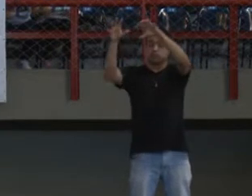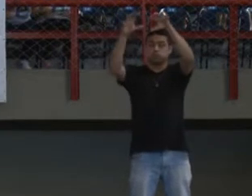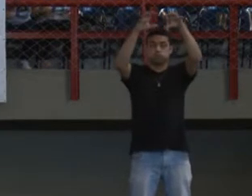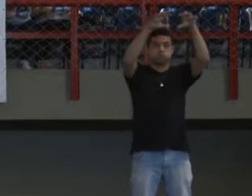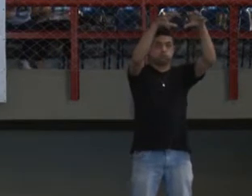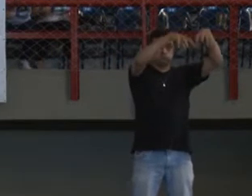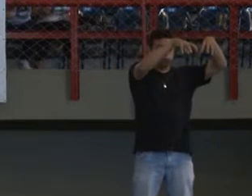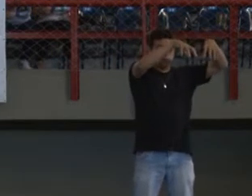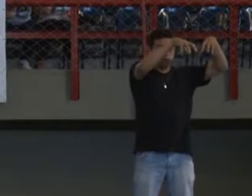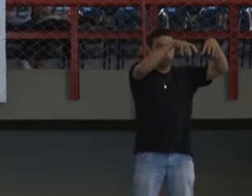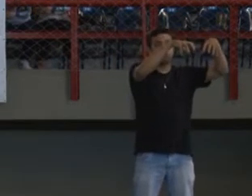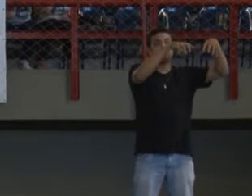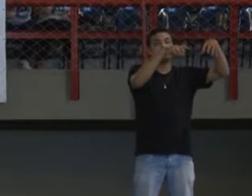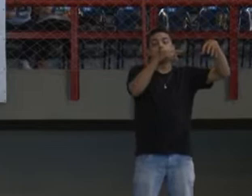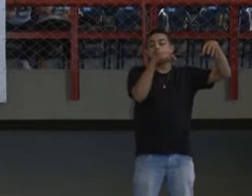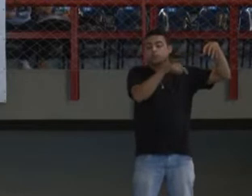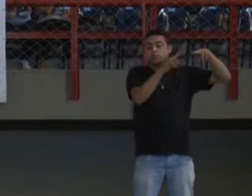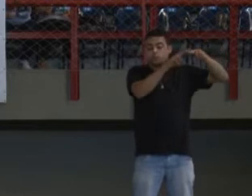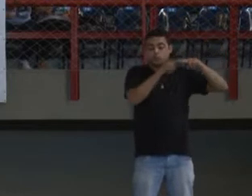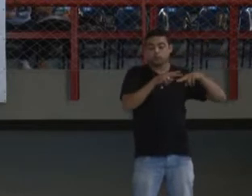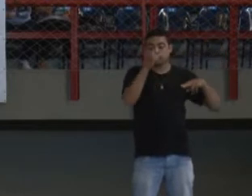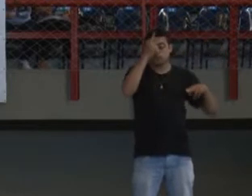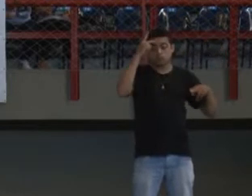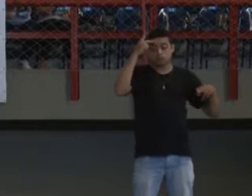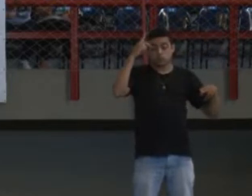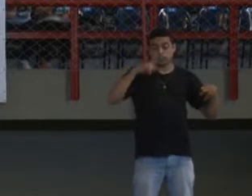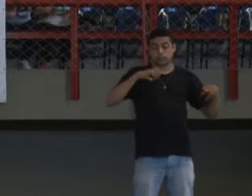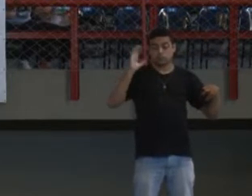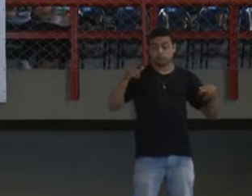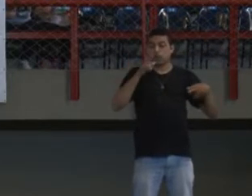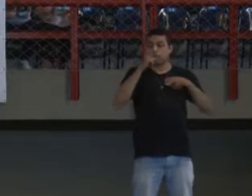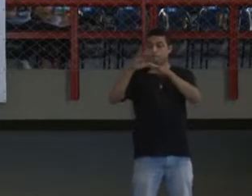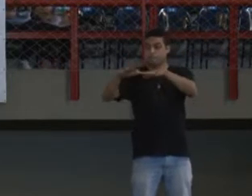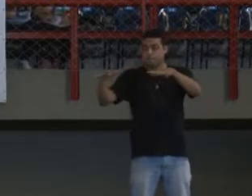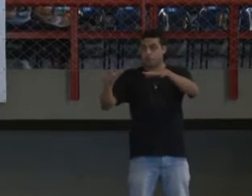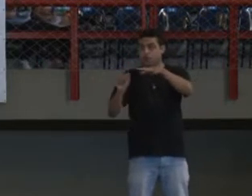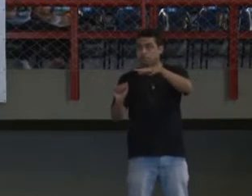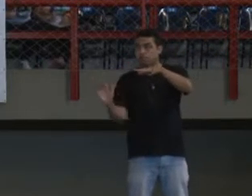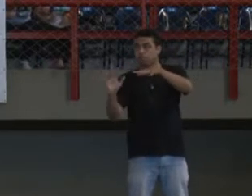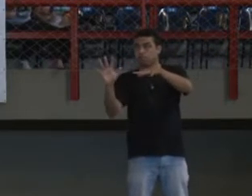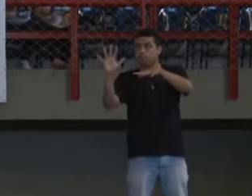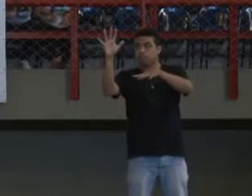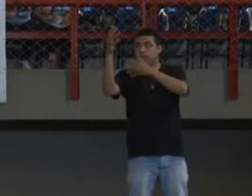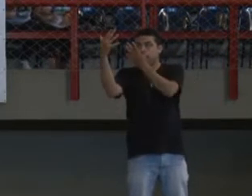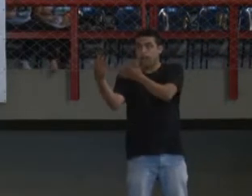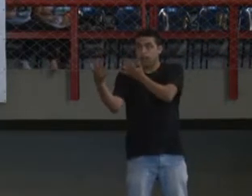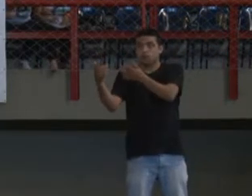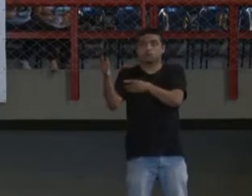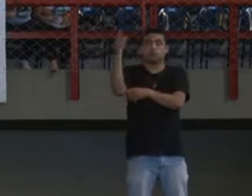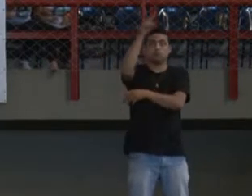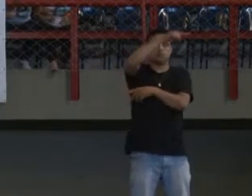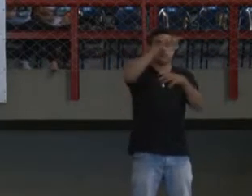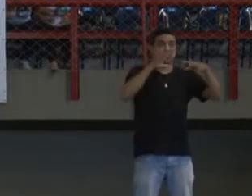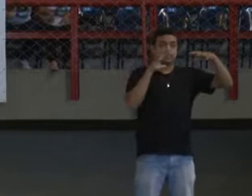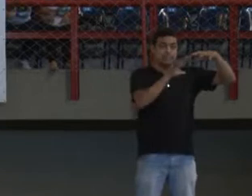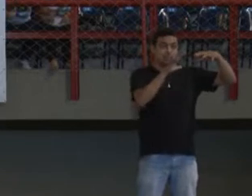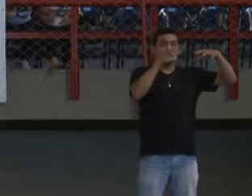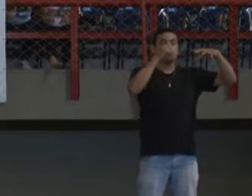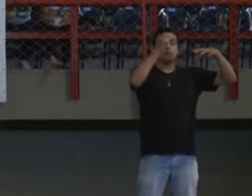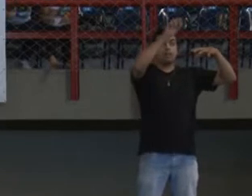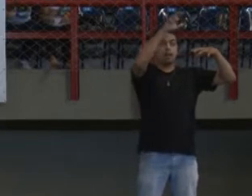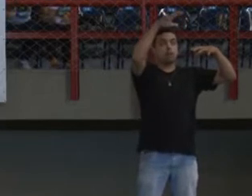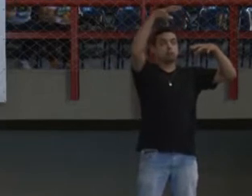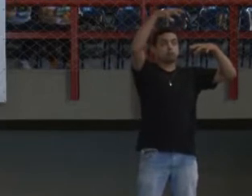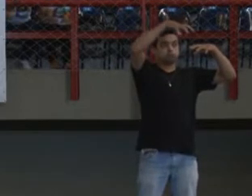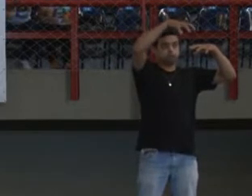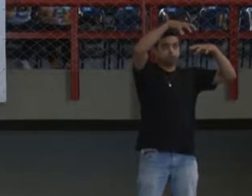sobre o continente. Quem está ali no mar, o ar está subindo, leve. Quem está aqui, o ar está descendo sobre minha